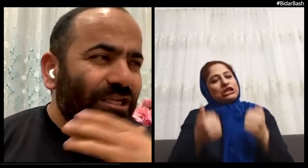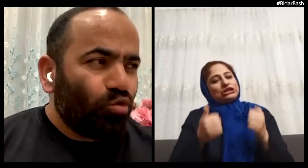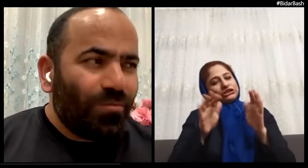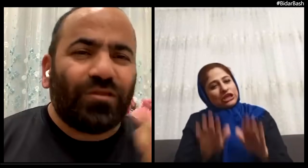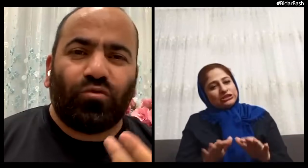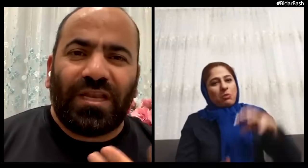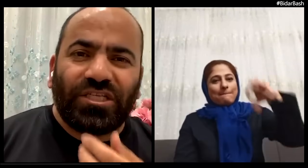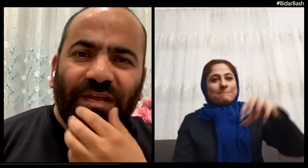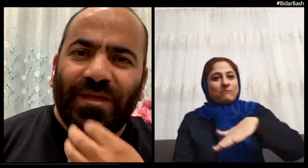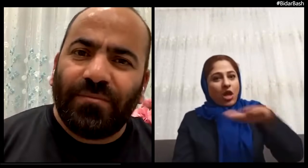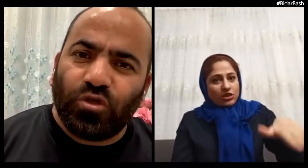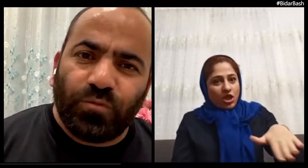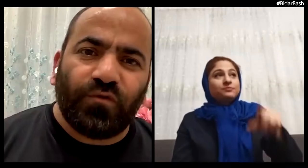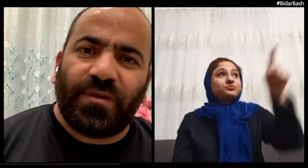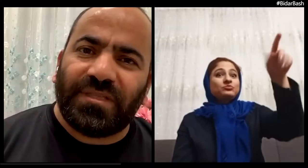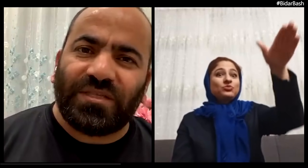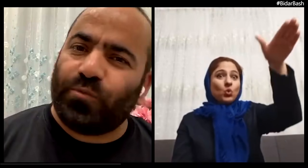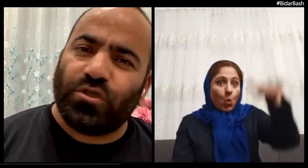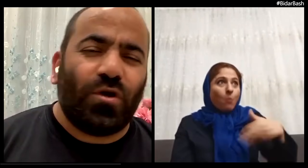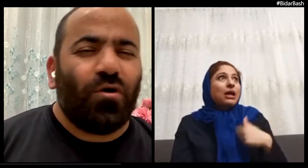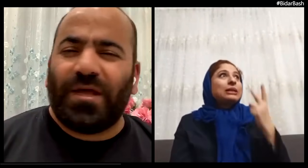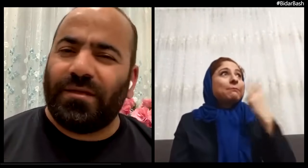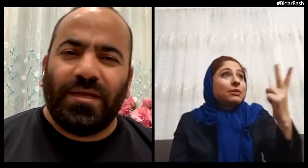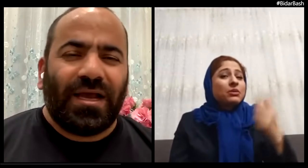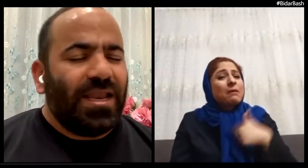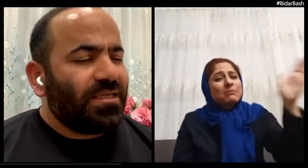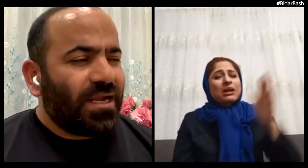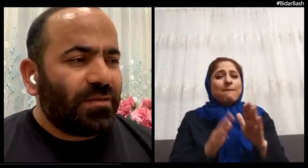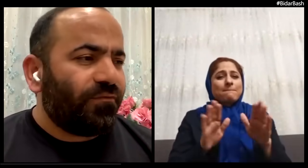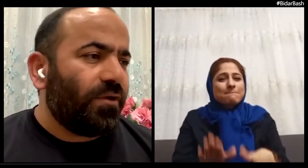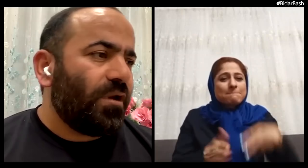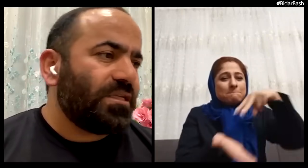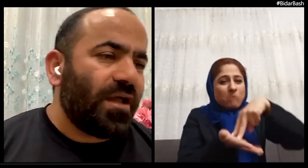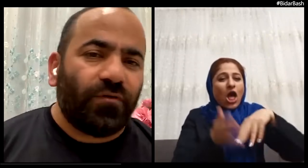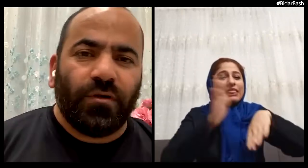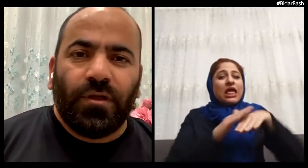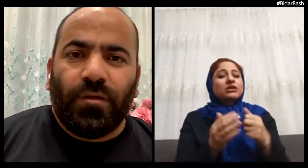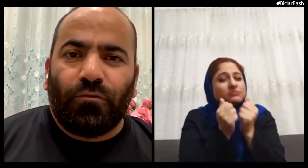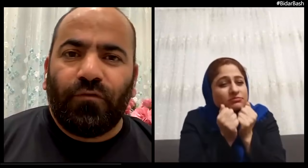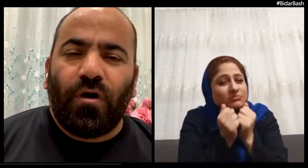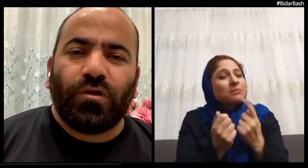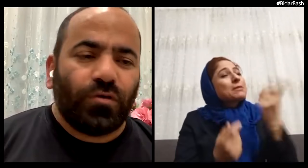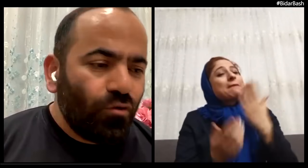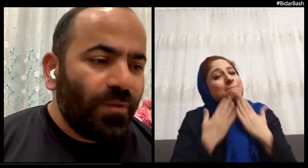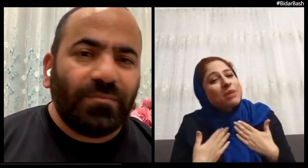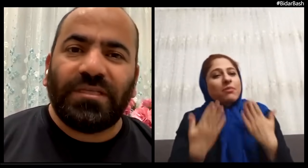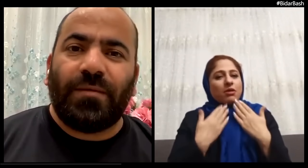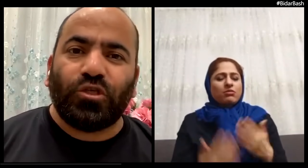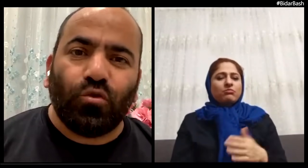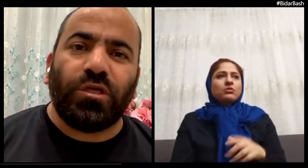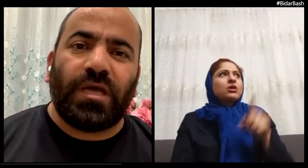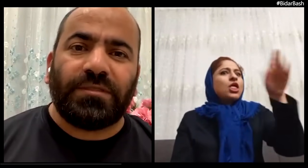فقط اگه این اومد توی لشکر برم یه جوری بیفتم به دست و پاش که آقا من غلط کردم و فلان از این حرفا. میگفت آقا تا